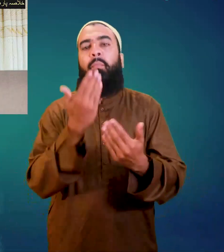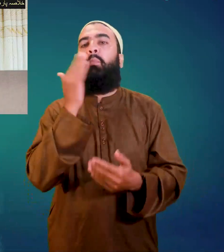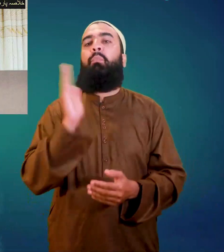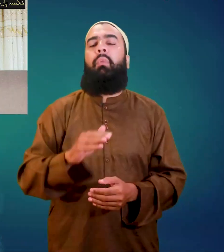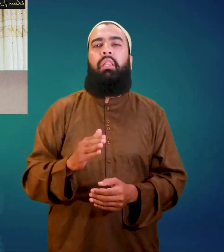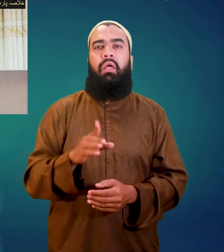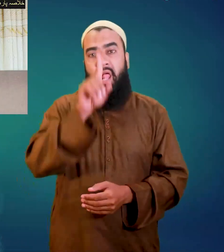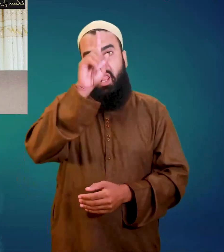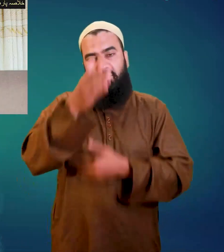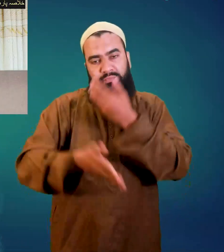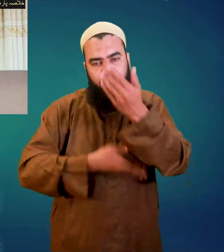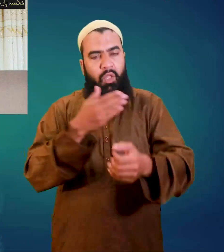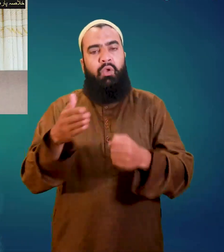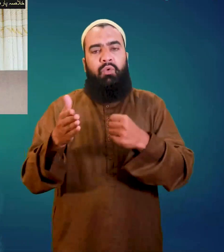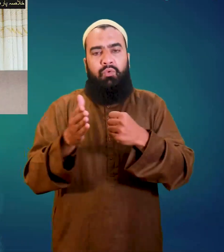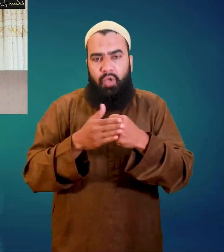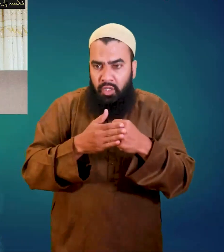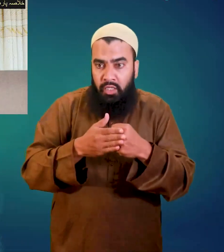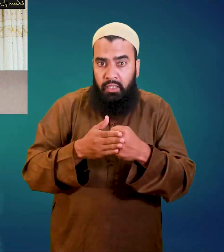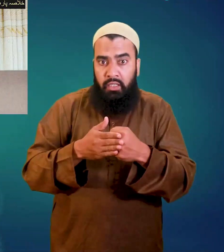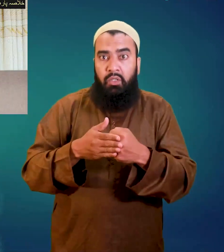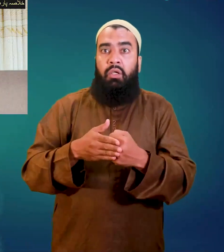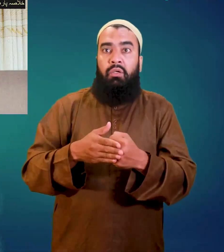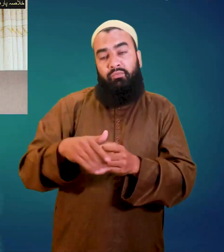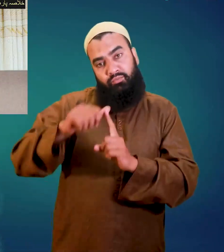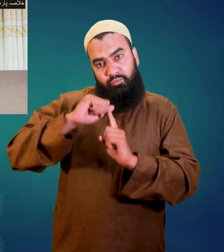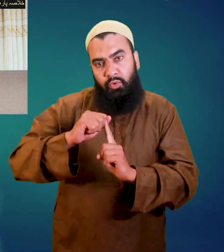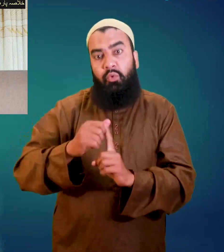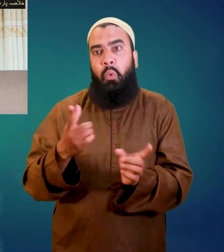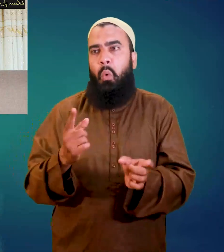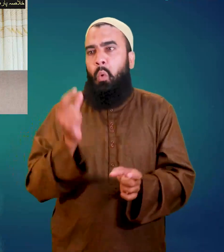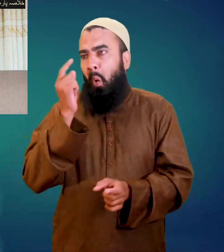امنی اور فساد ہے وہ ختم ہو۔